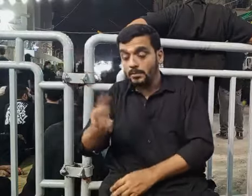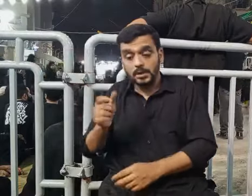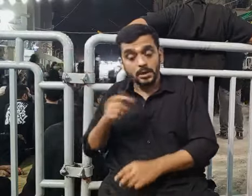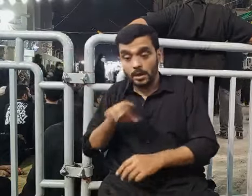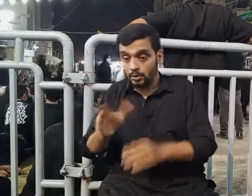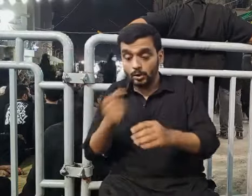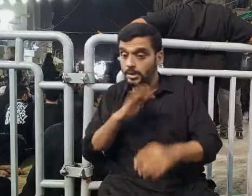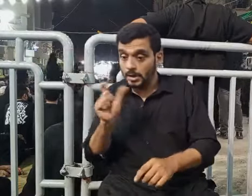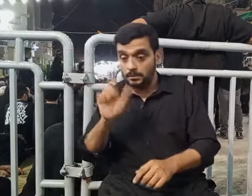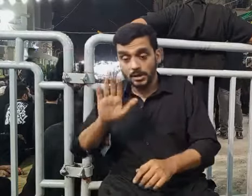مولانا فقط سلونی